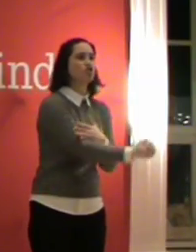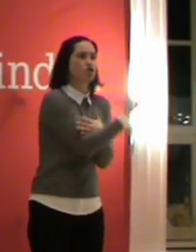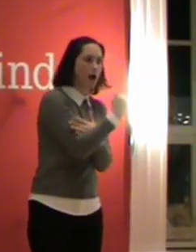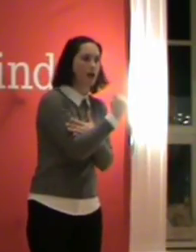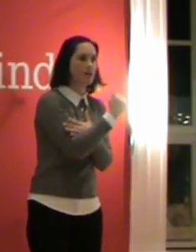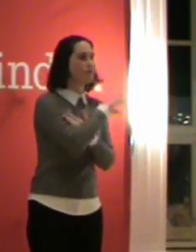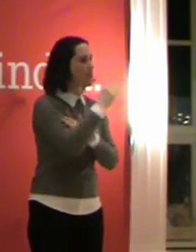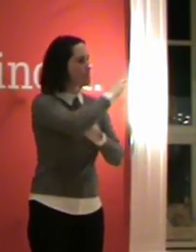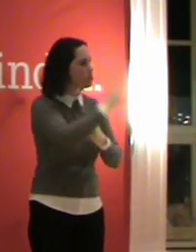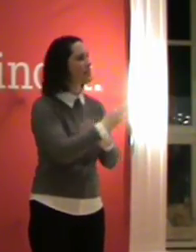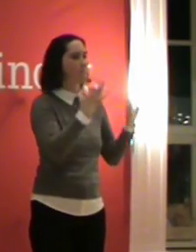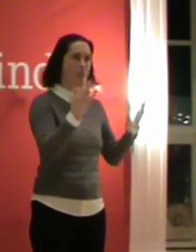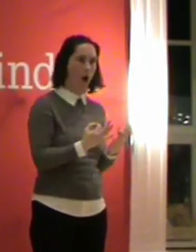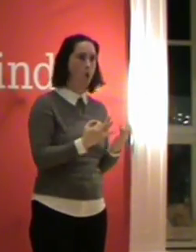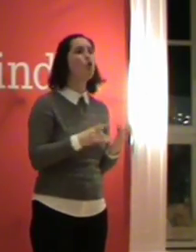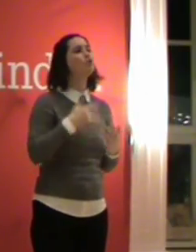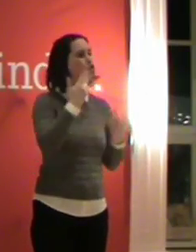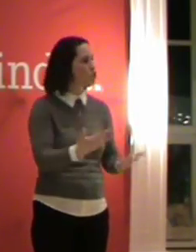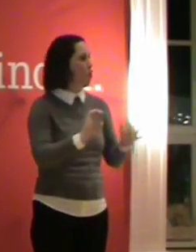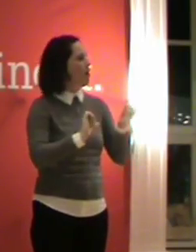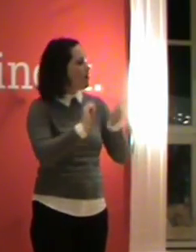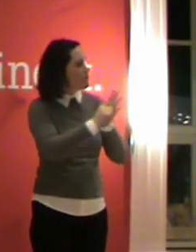Und wir nicht anders gehen in die Wahlkämpfe.